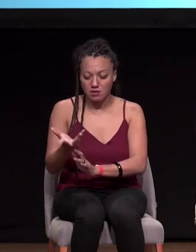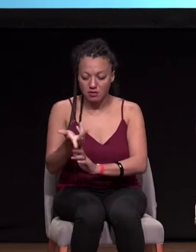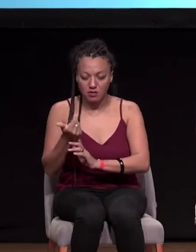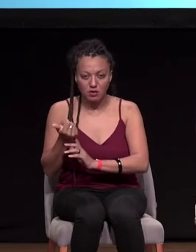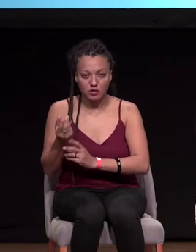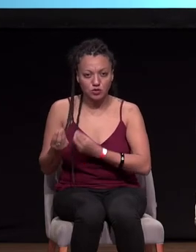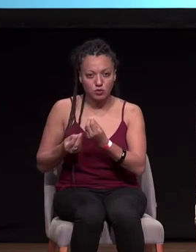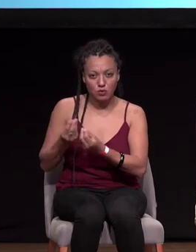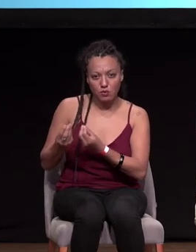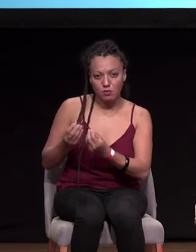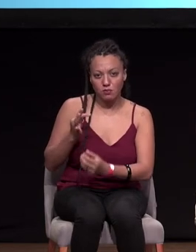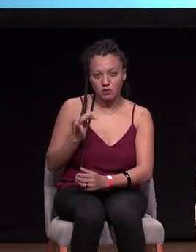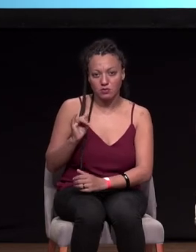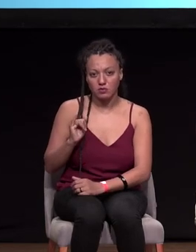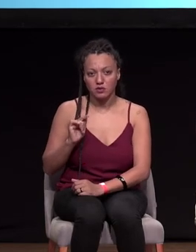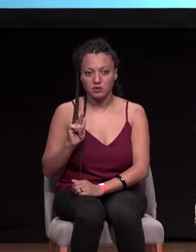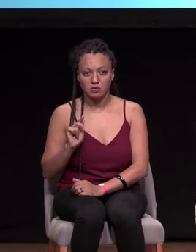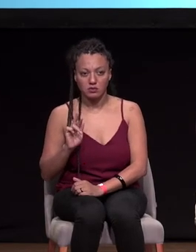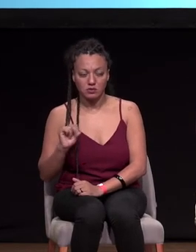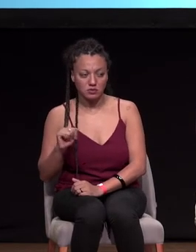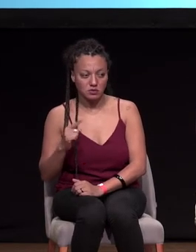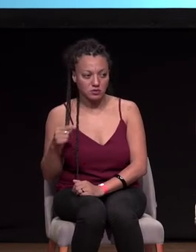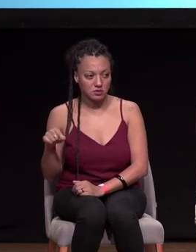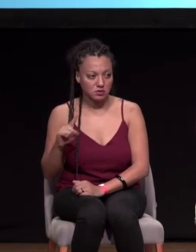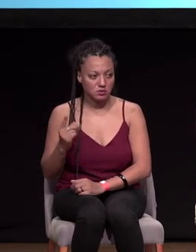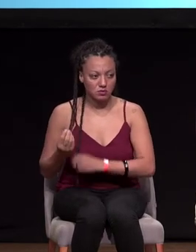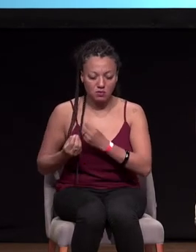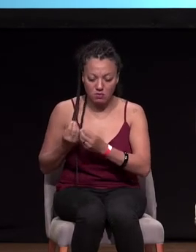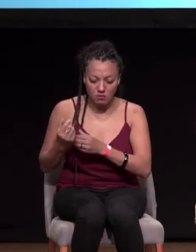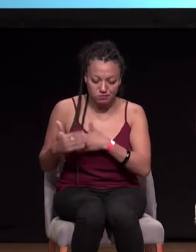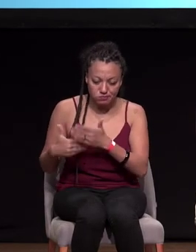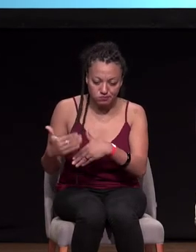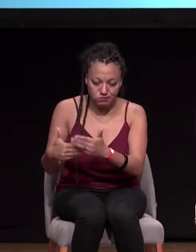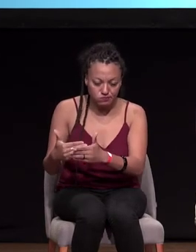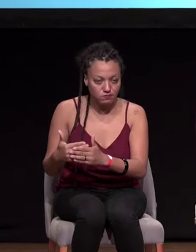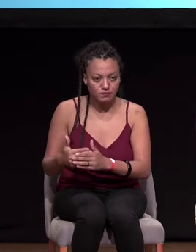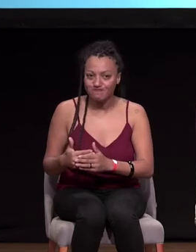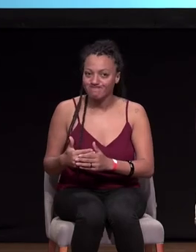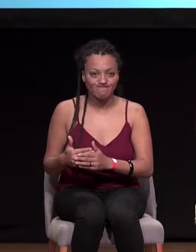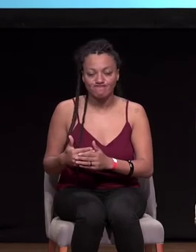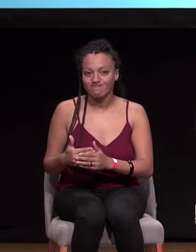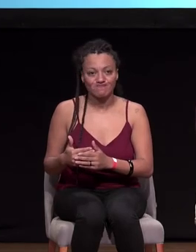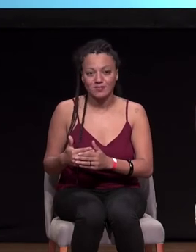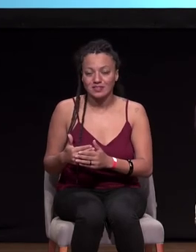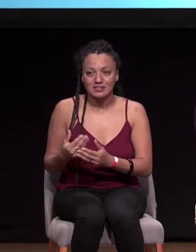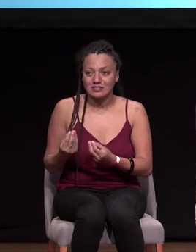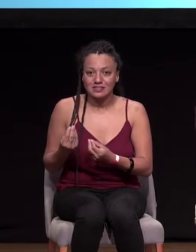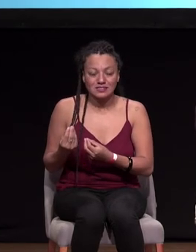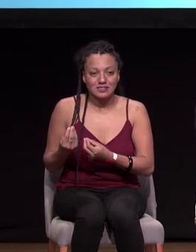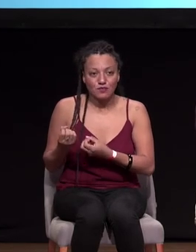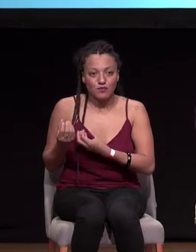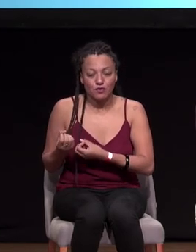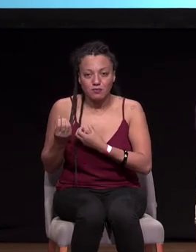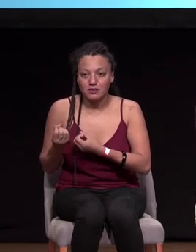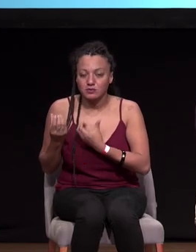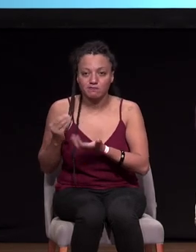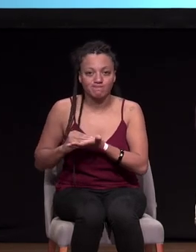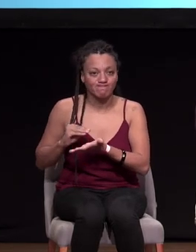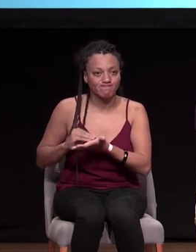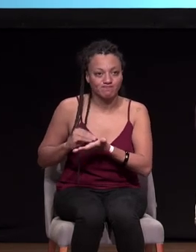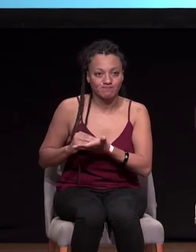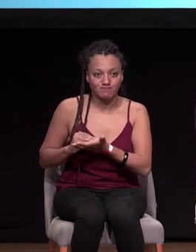tipo de figuração que ele produz como esse treino acontece né então nós não temos muito como reconstruir a atitude